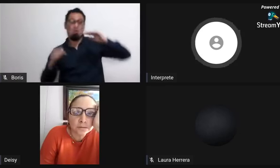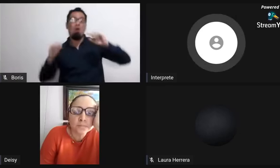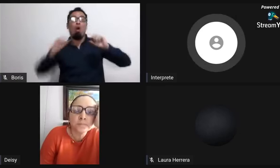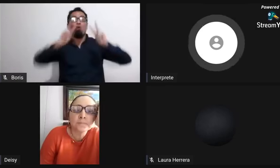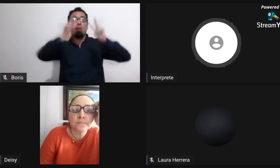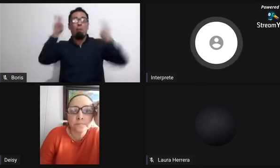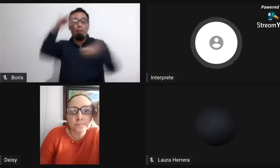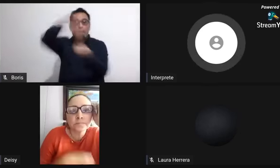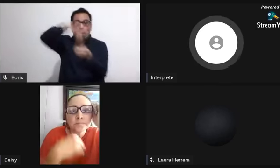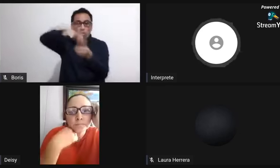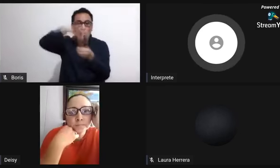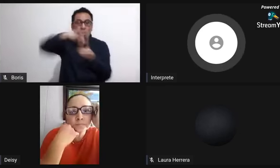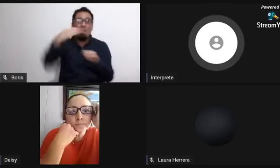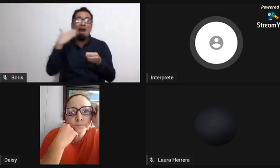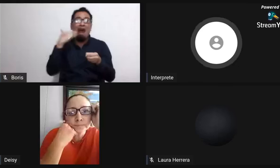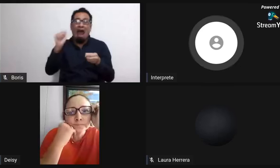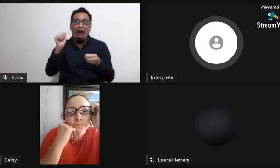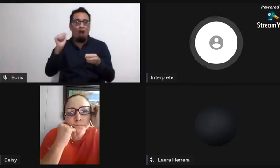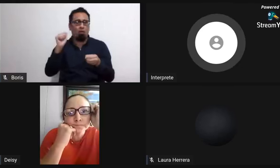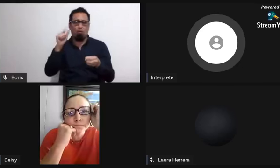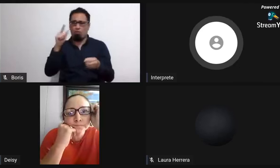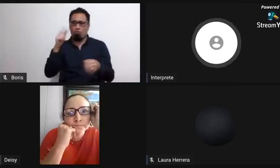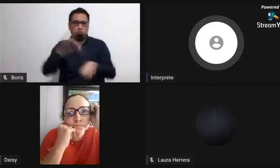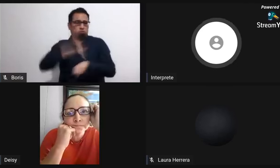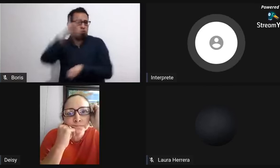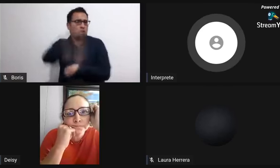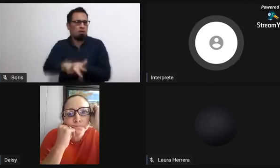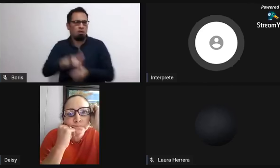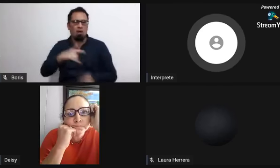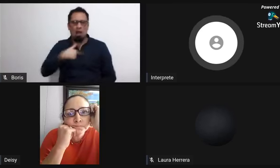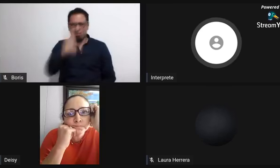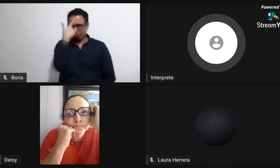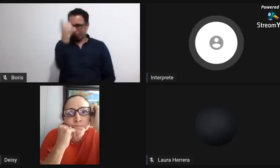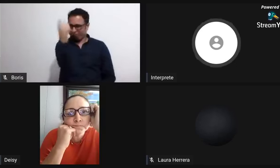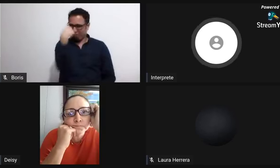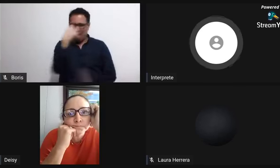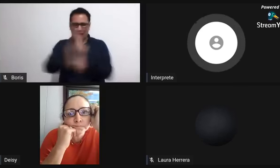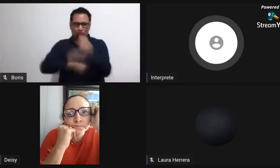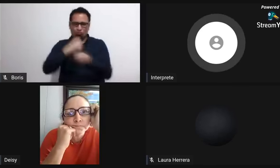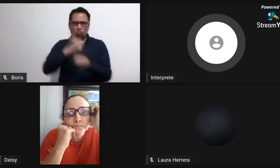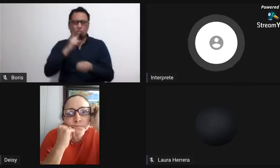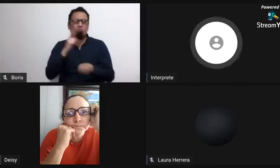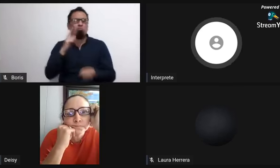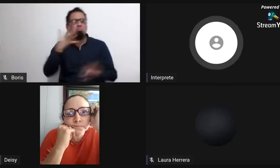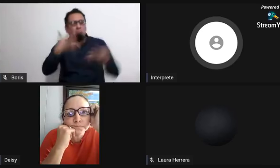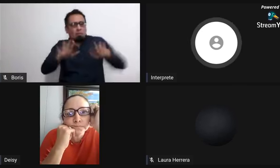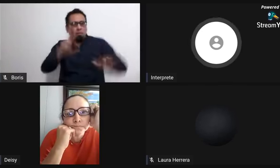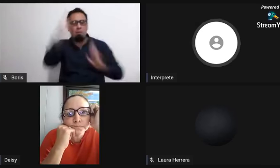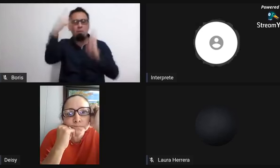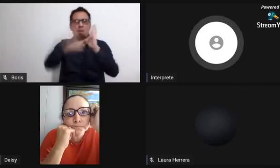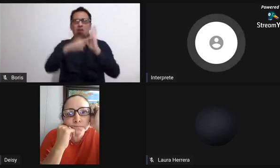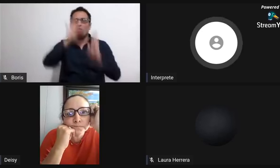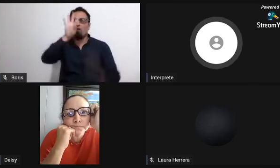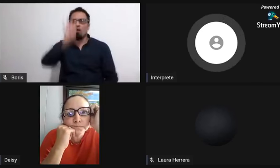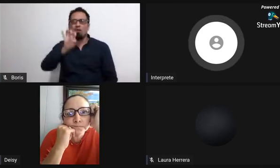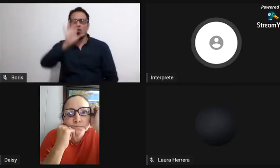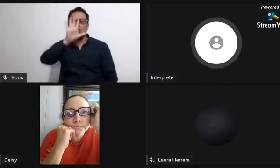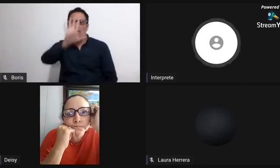le permitían la oportunidad de participar dentro de los estamentos del gobierno. La mujer empezó a votar mucho después, si no estoy